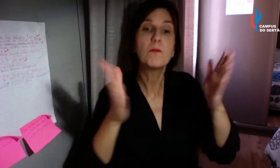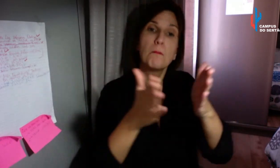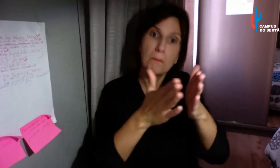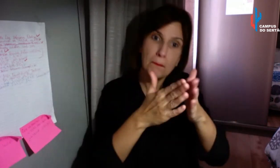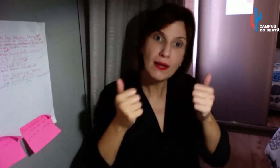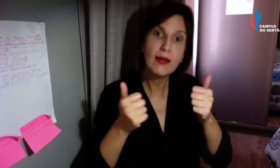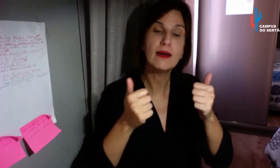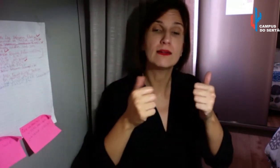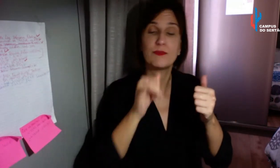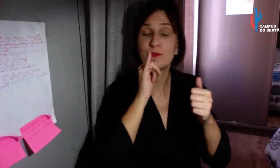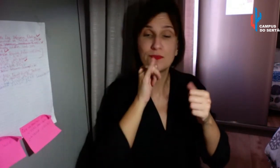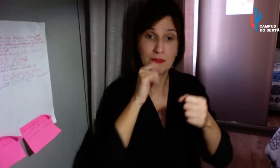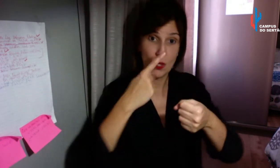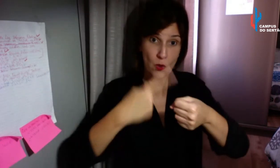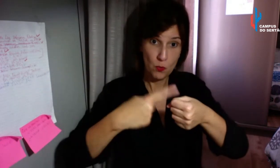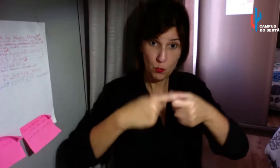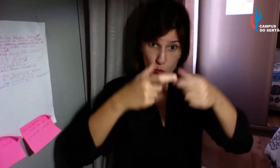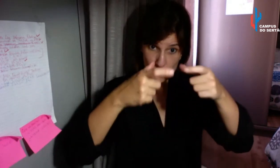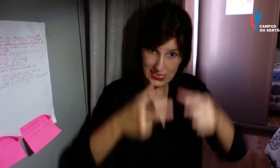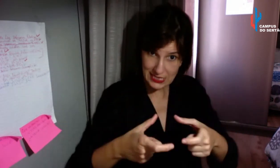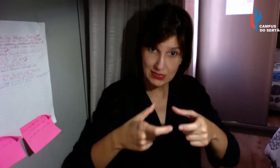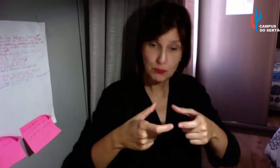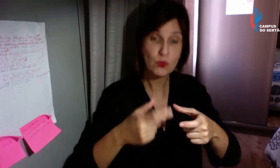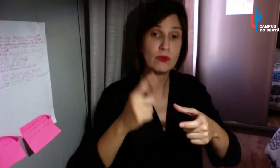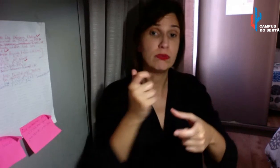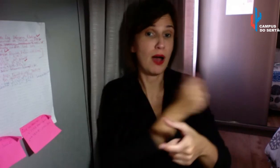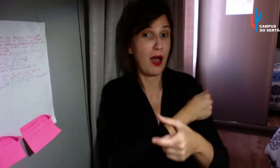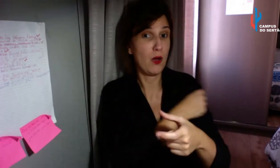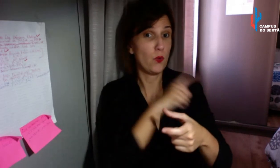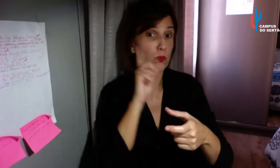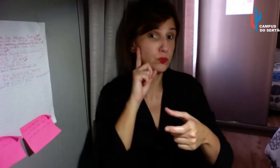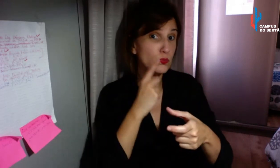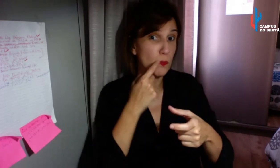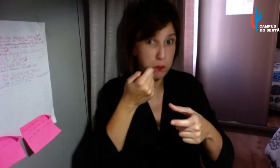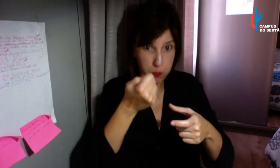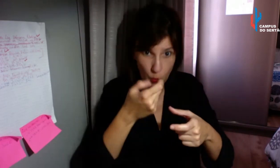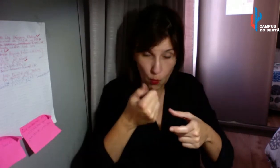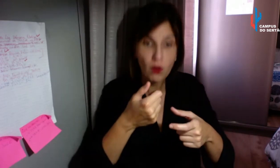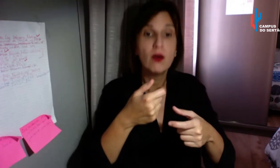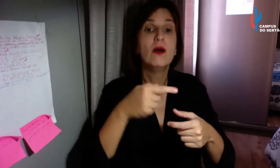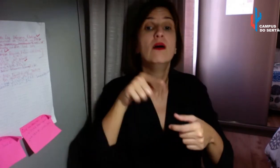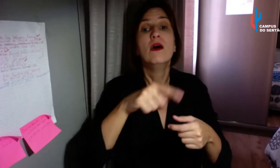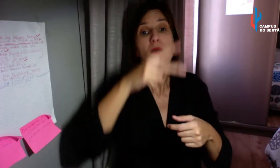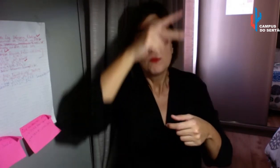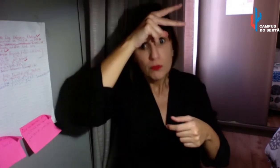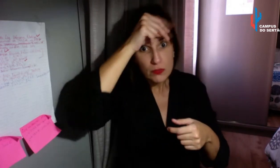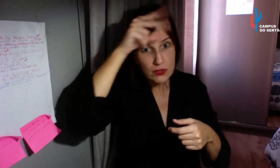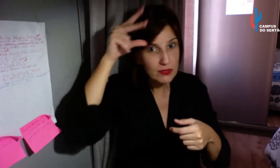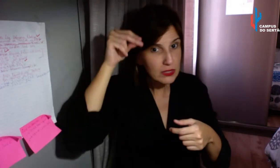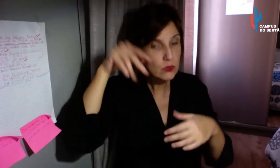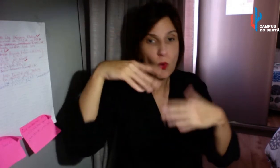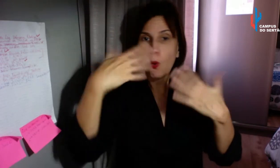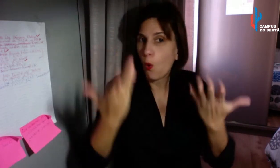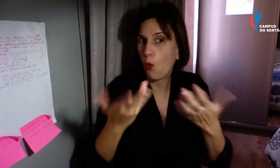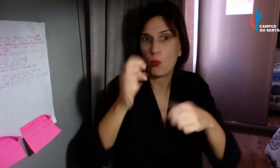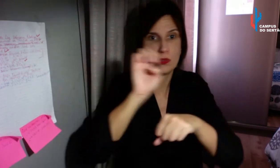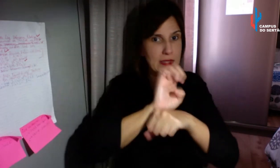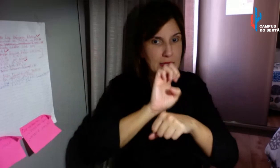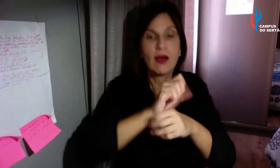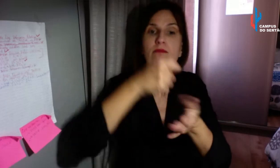documento que já existe, e ali solicita-se que municípios em que há poucos